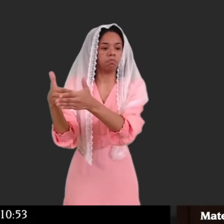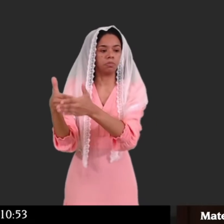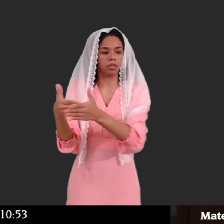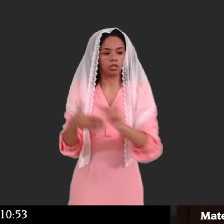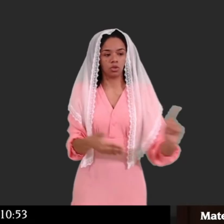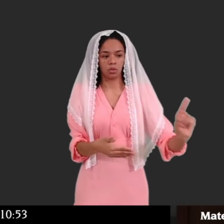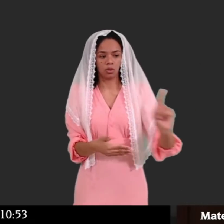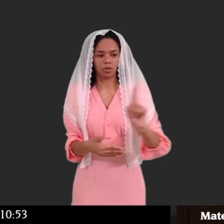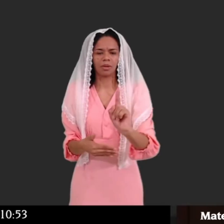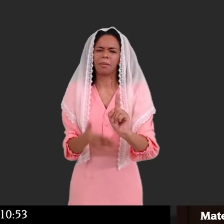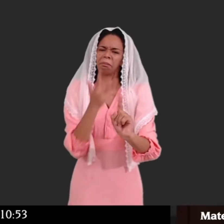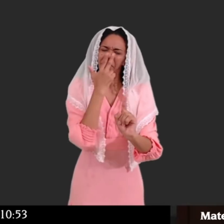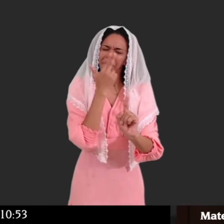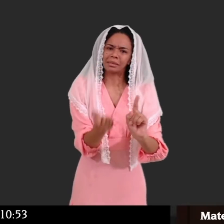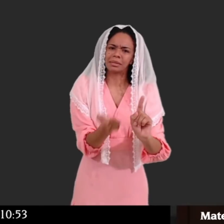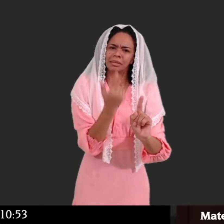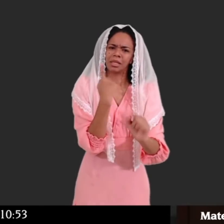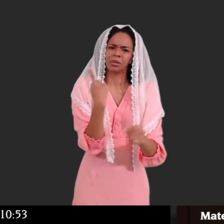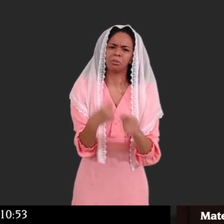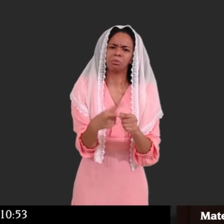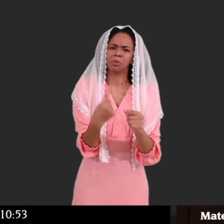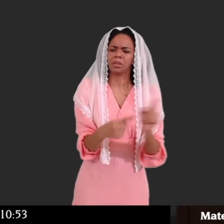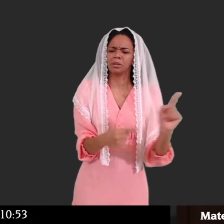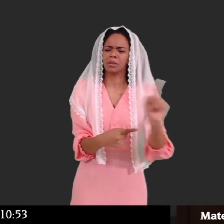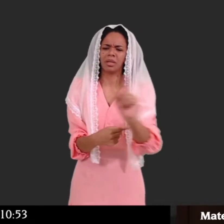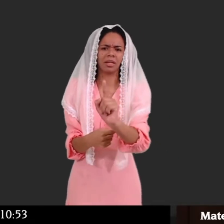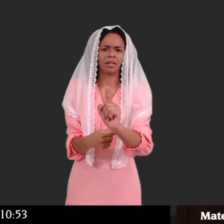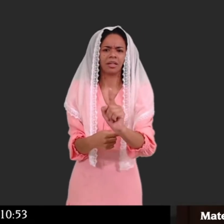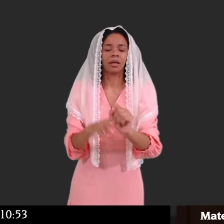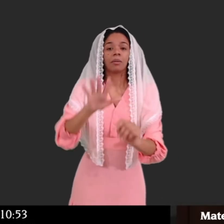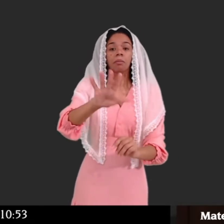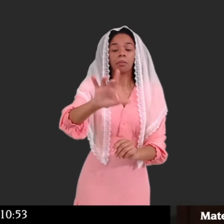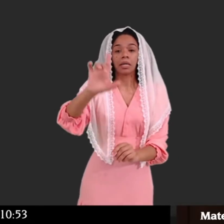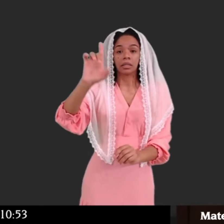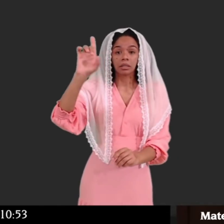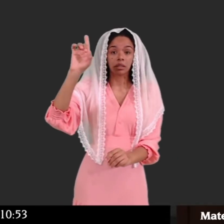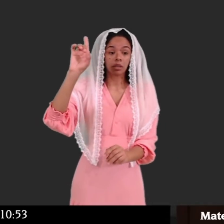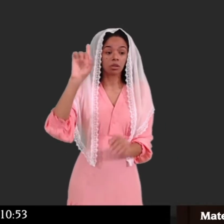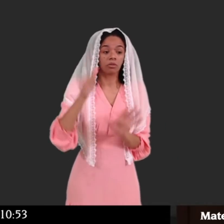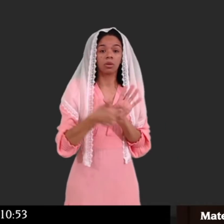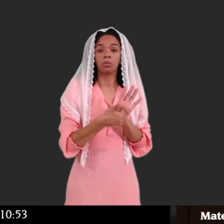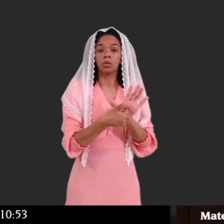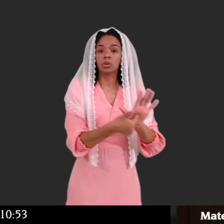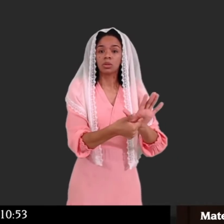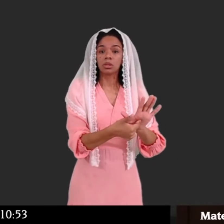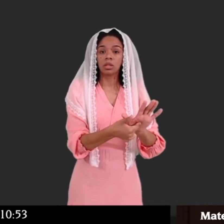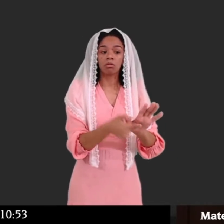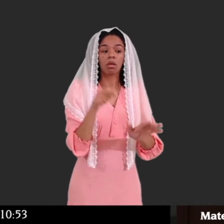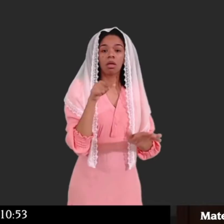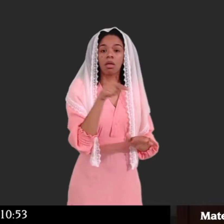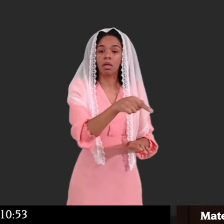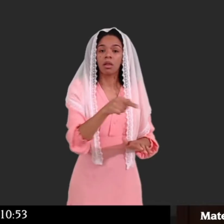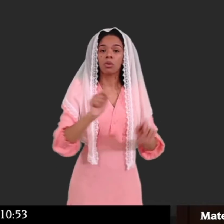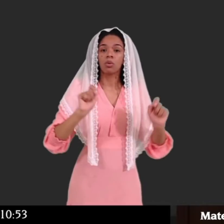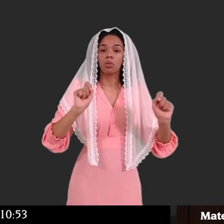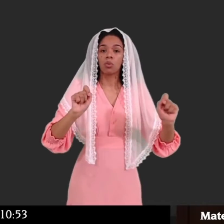tão contraditório isso, né? Deus estava fazendo com que Jacó mostrasse a sua capacidade